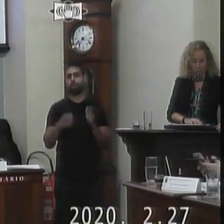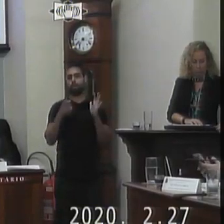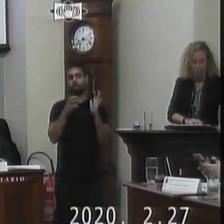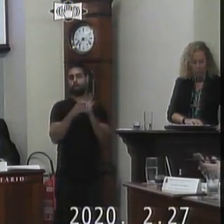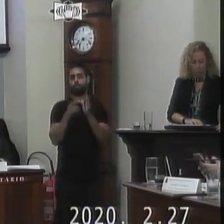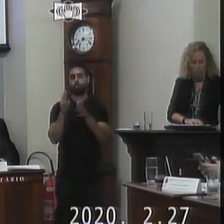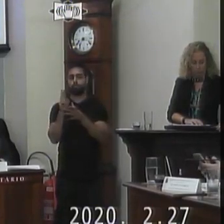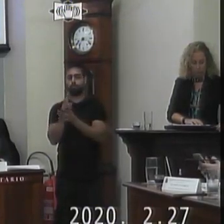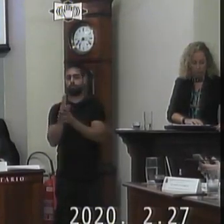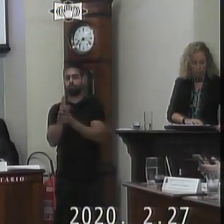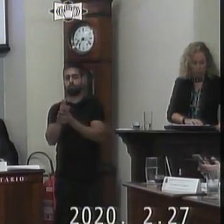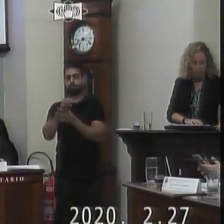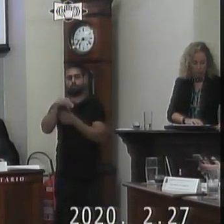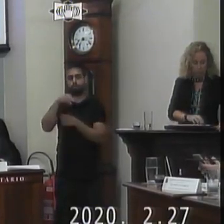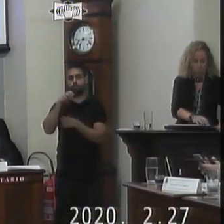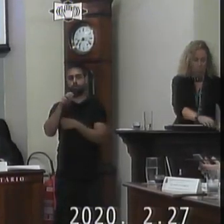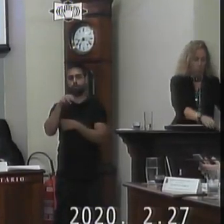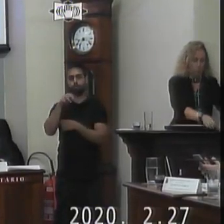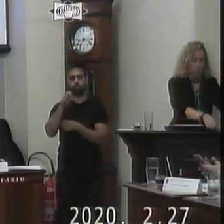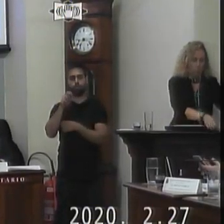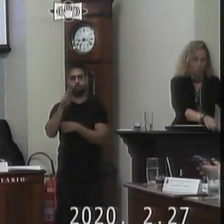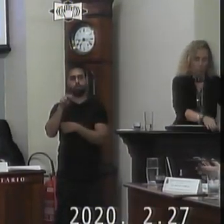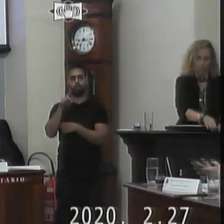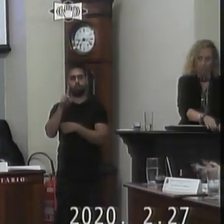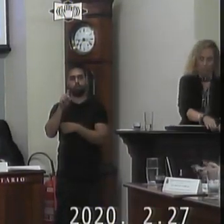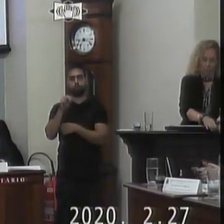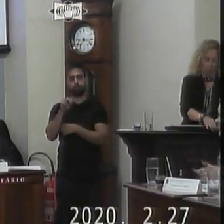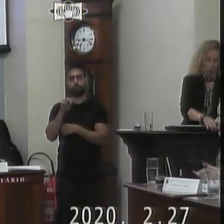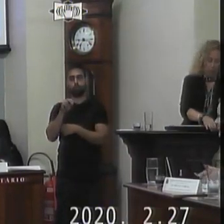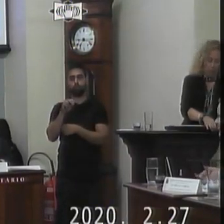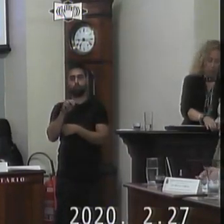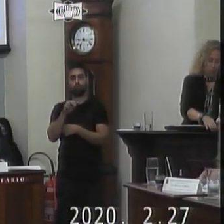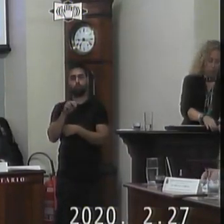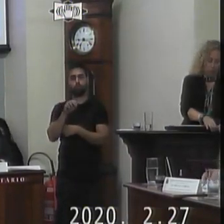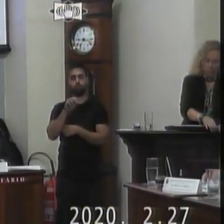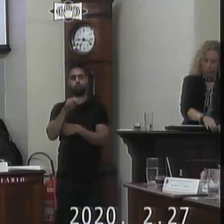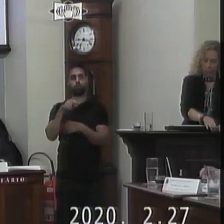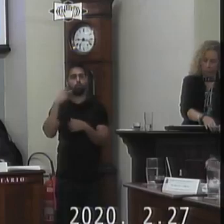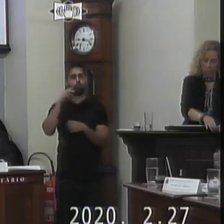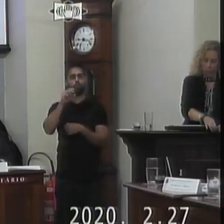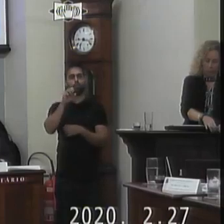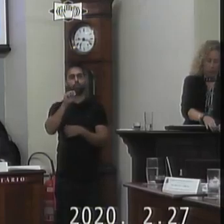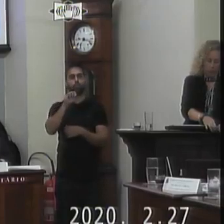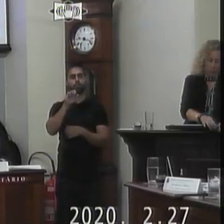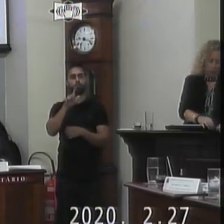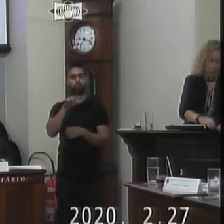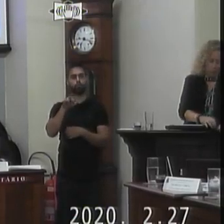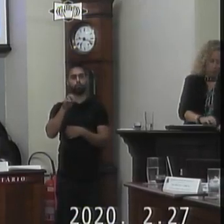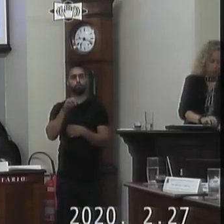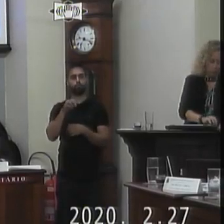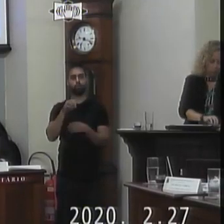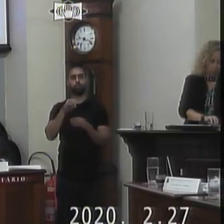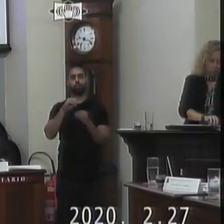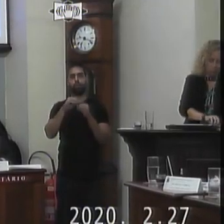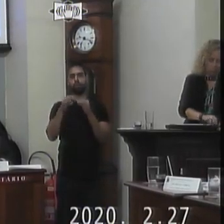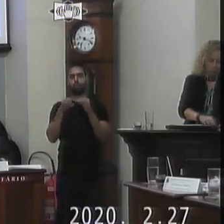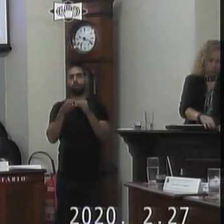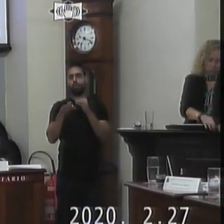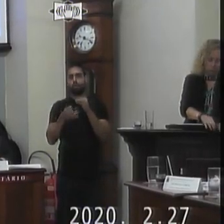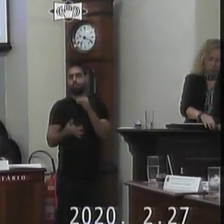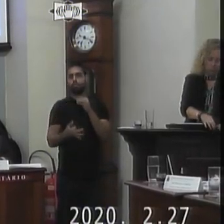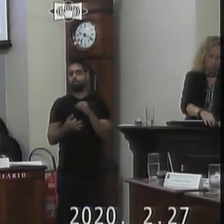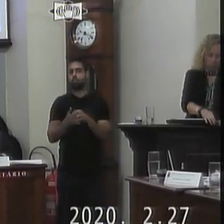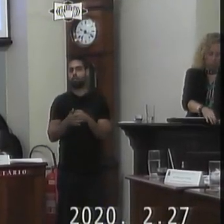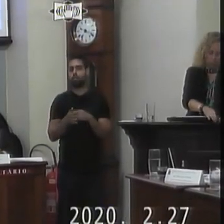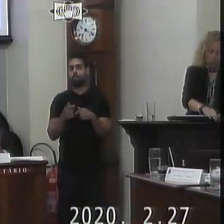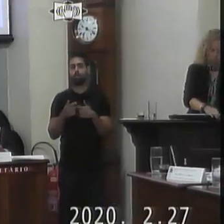Valença, memorando do gabinete do vereador Silvio Graça, vem justificar a sua ausência, tendo em